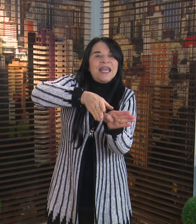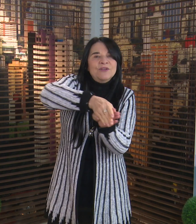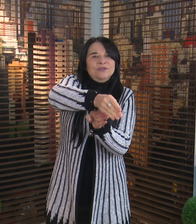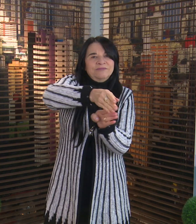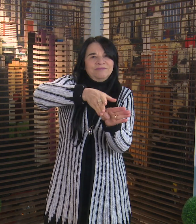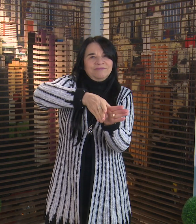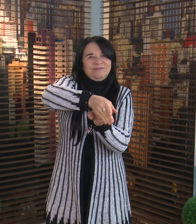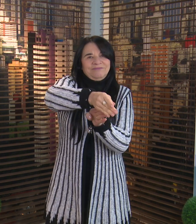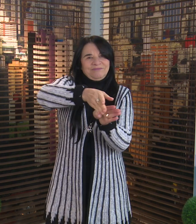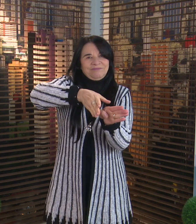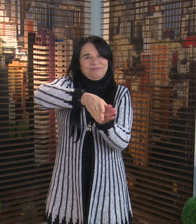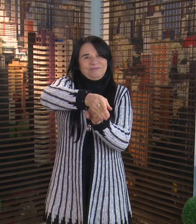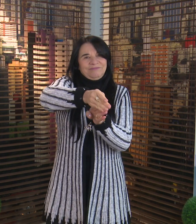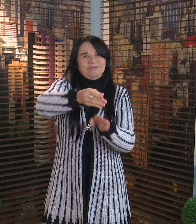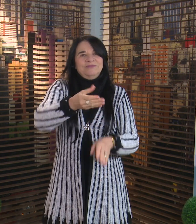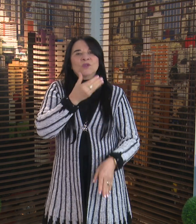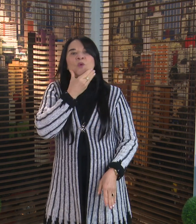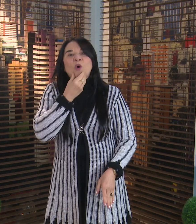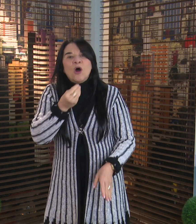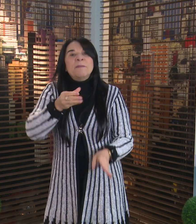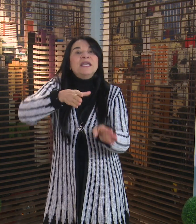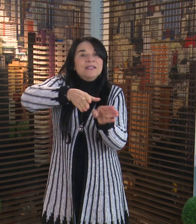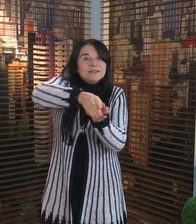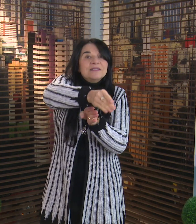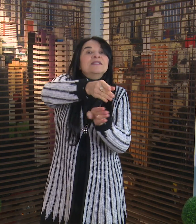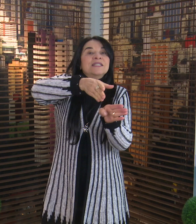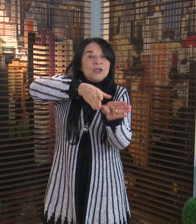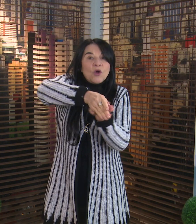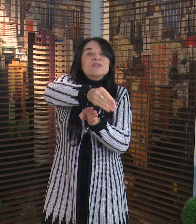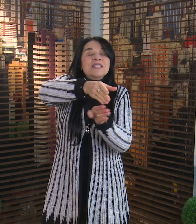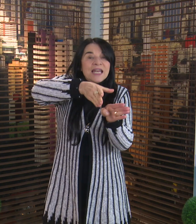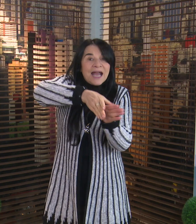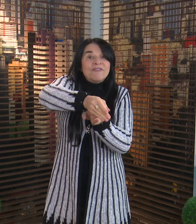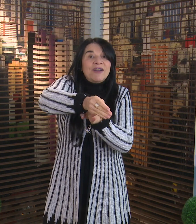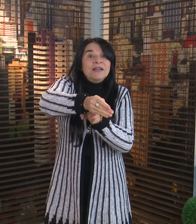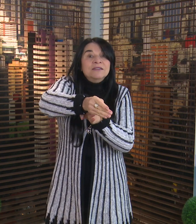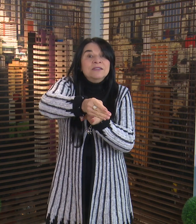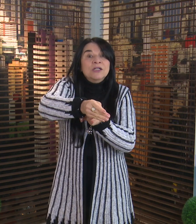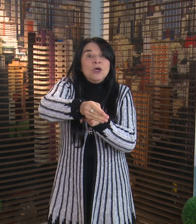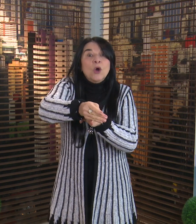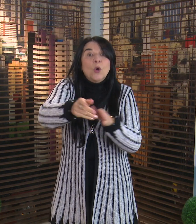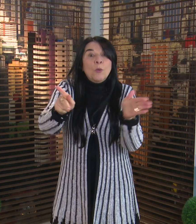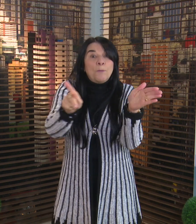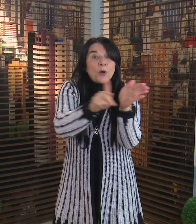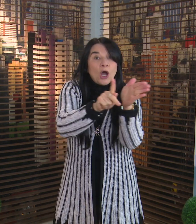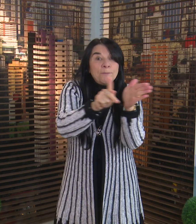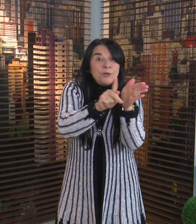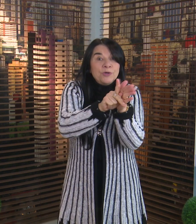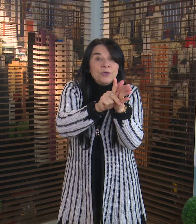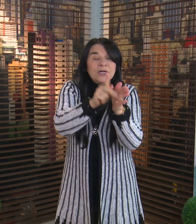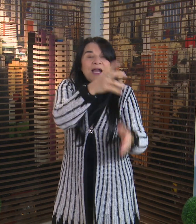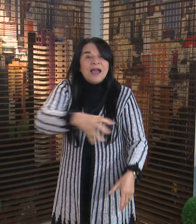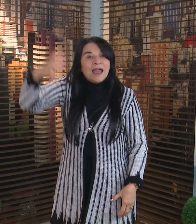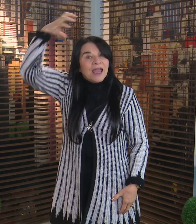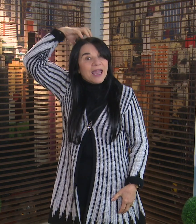conselheiro. Um homem que conselhava o próprio